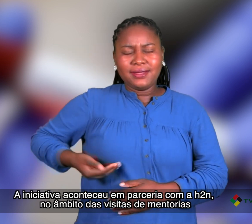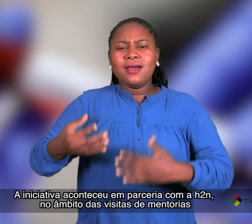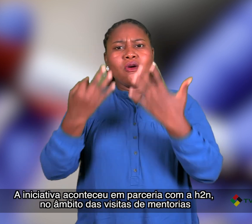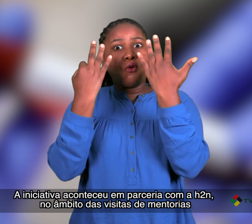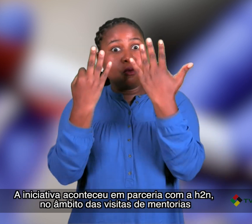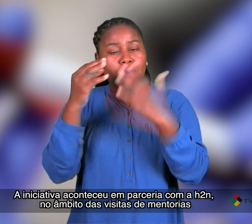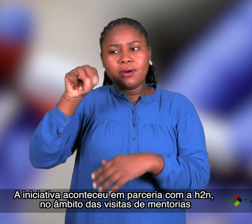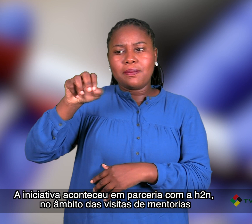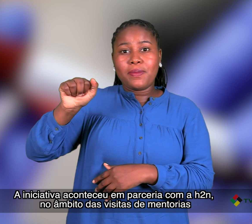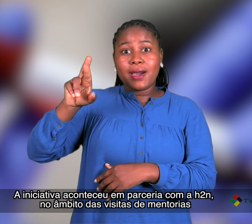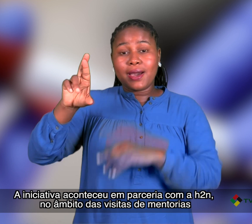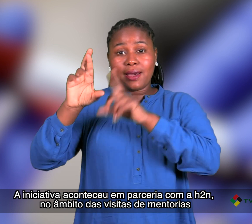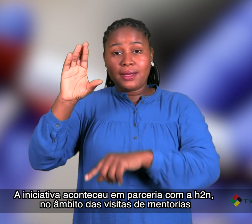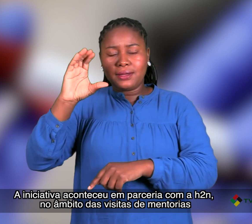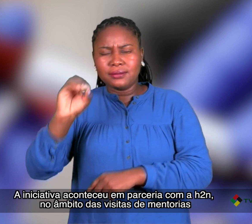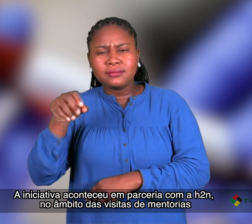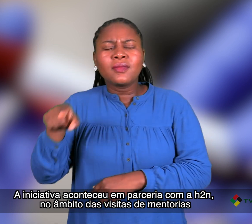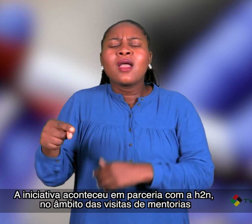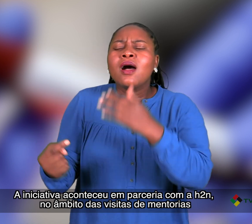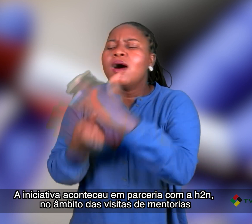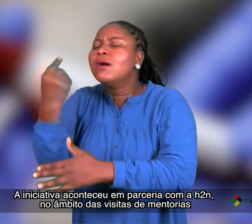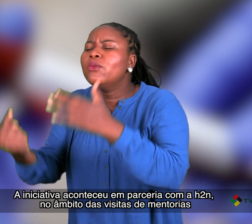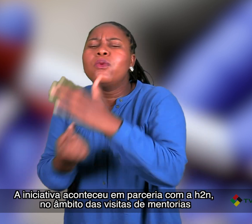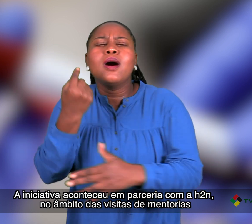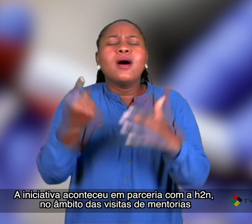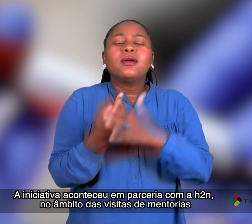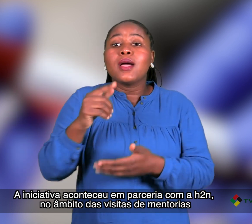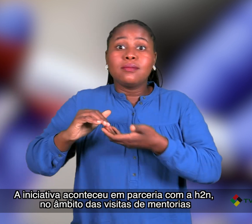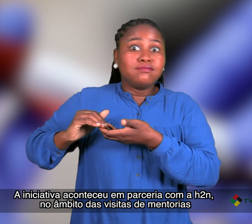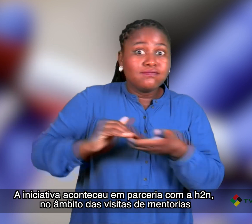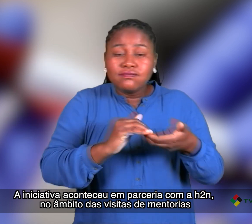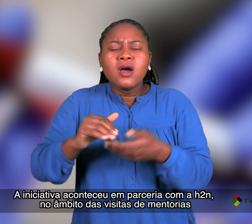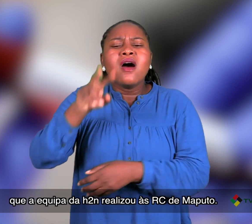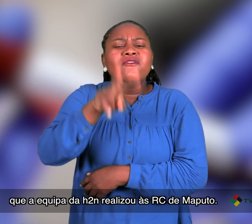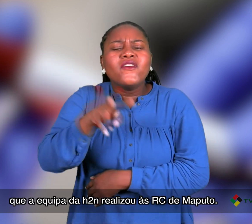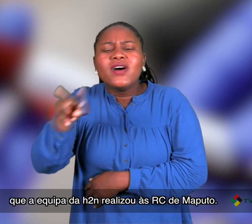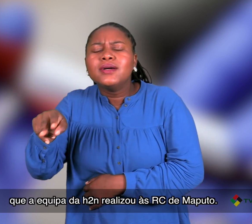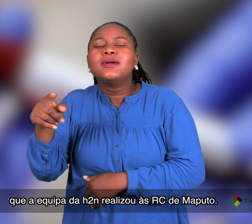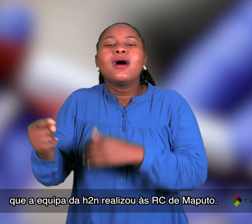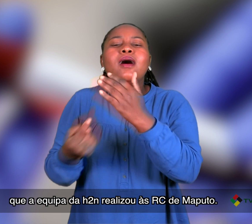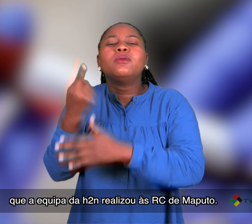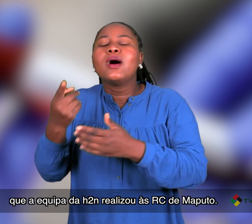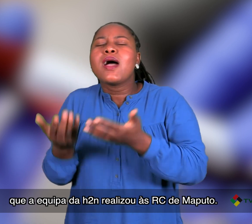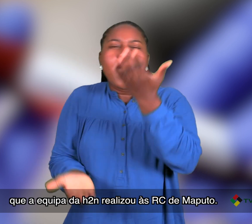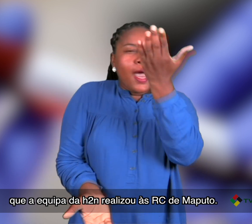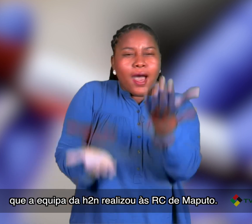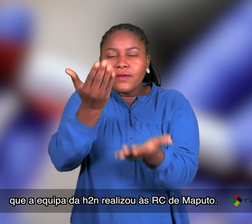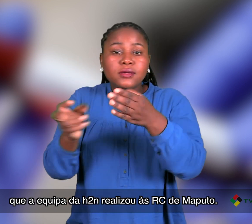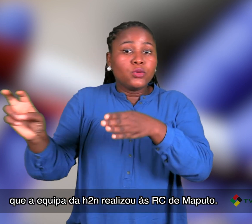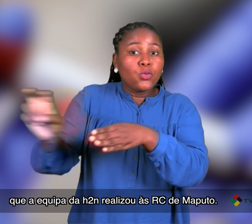iniciativa aconteceu em parceria com a Gadogen no âmbito das visitas de mentorias que a equipa da Gadogen realizou às